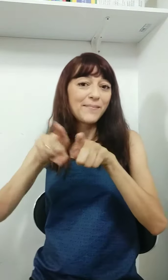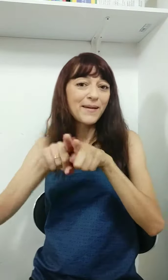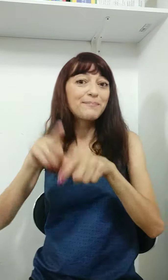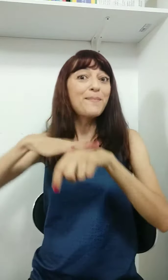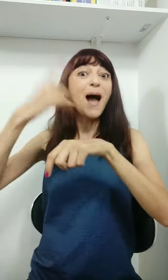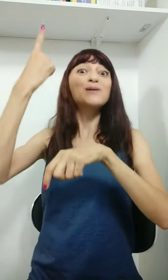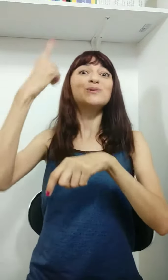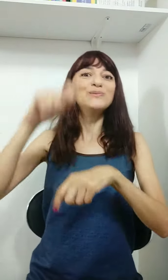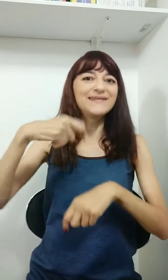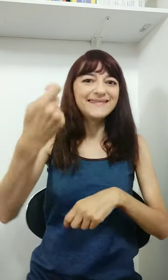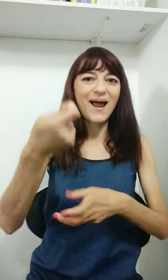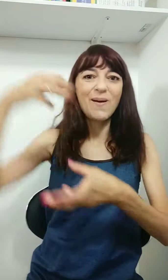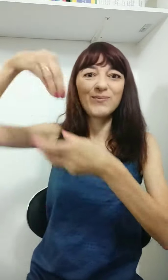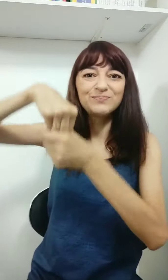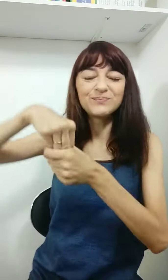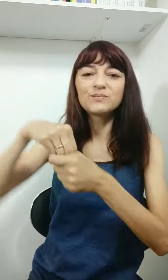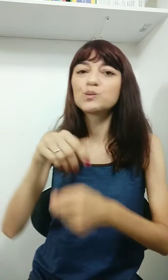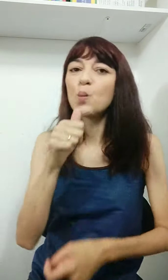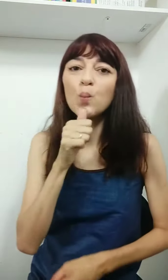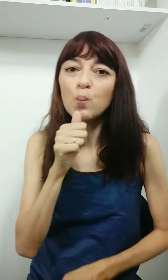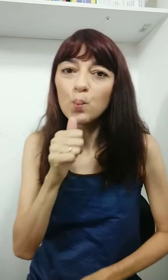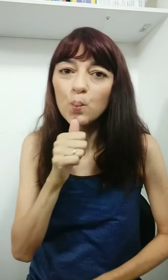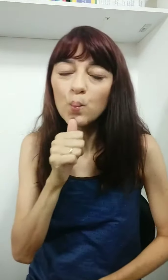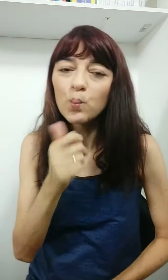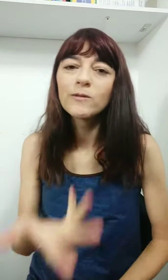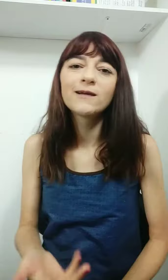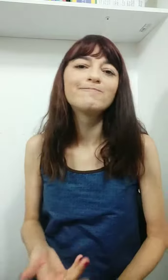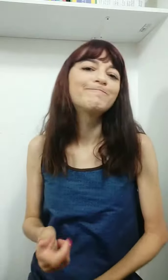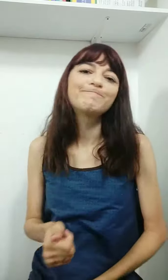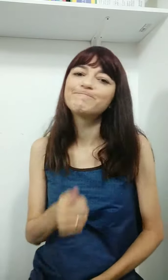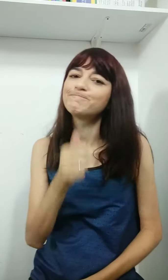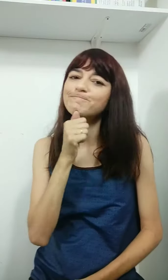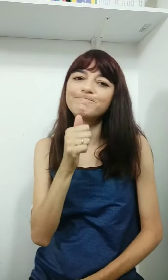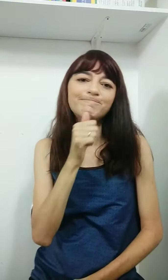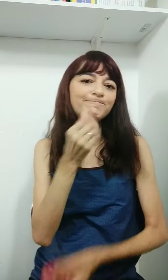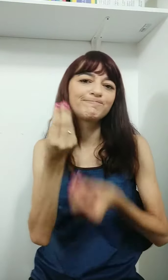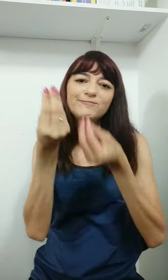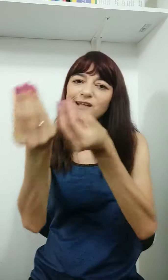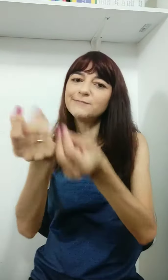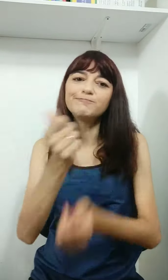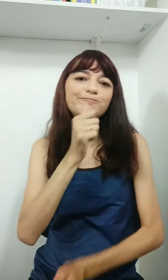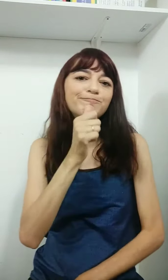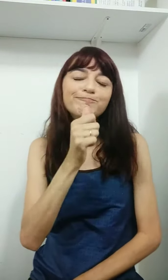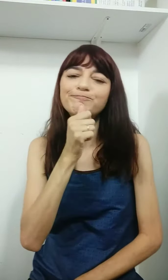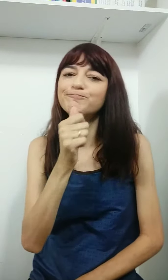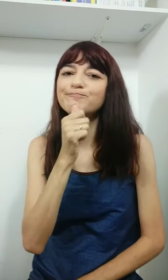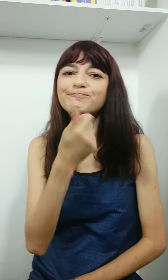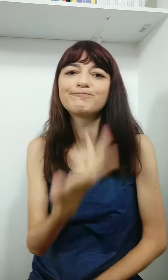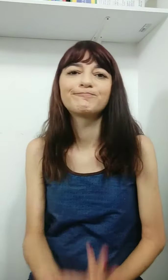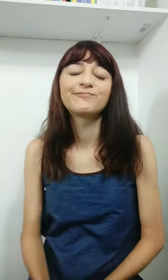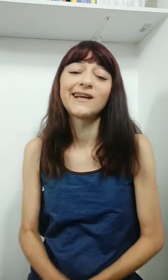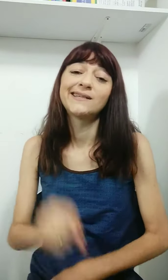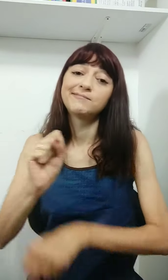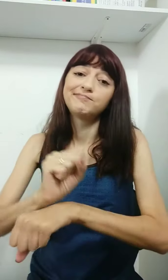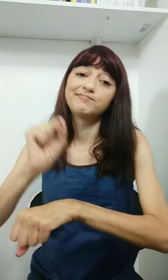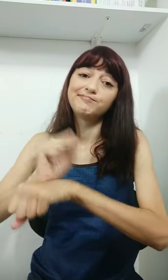Então percebe que esse sinal, mais um sinal, tá? Daqueles que a gente citou no começo, ele já tem a negação inclusa no sinal. Então vejam